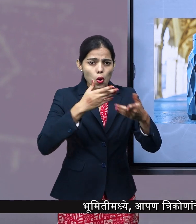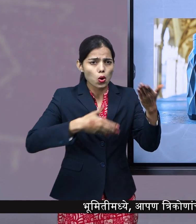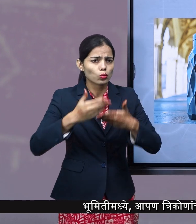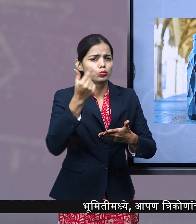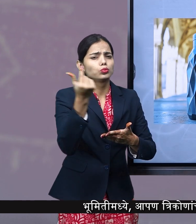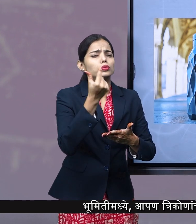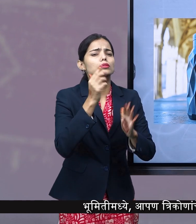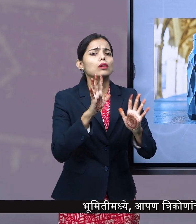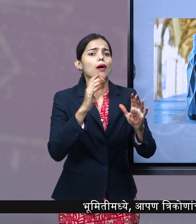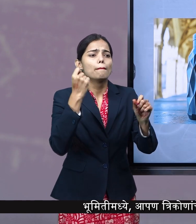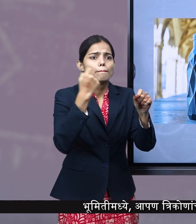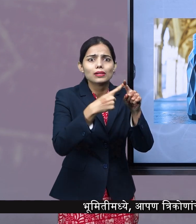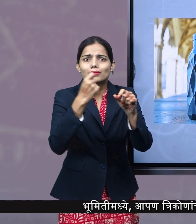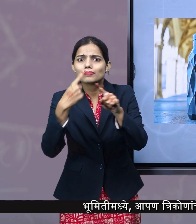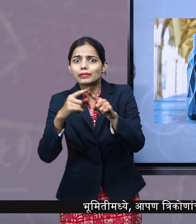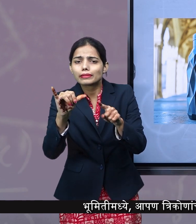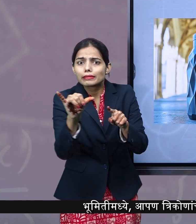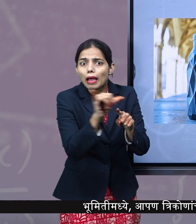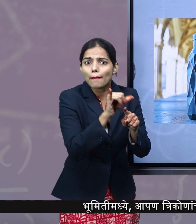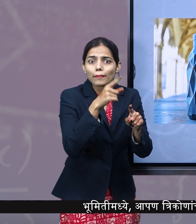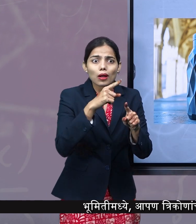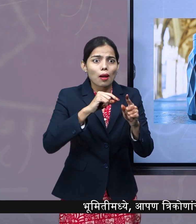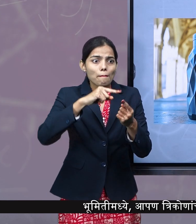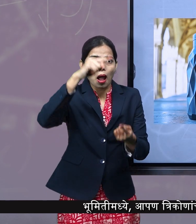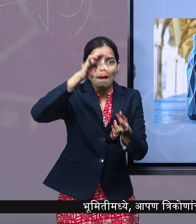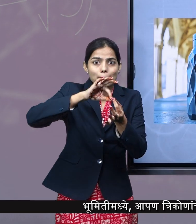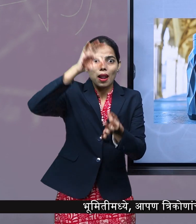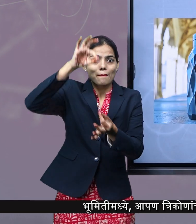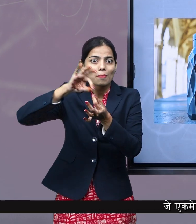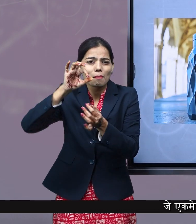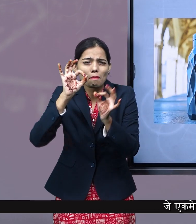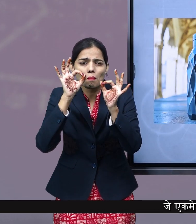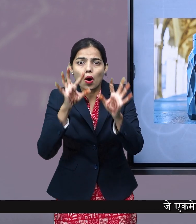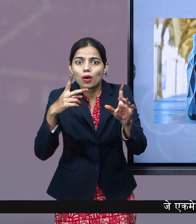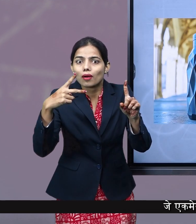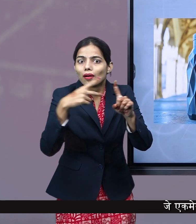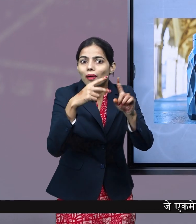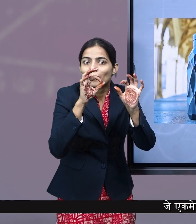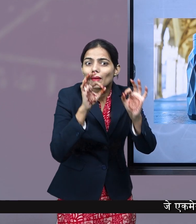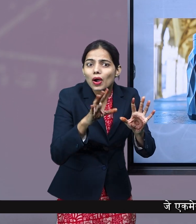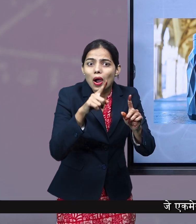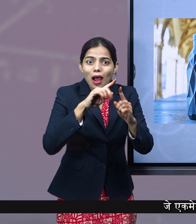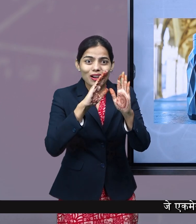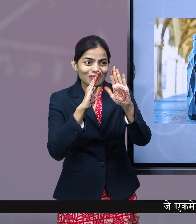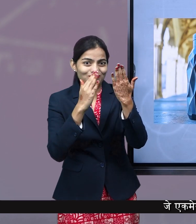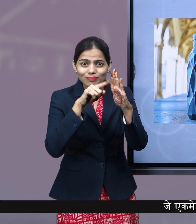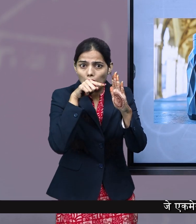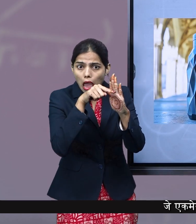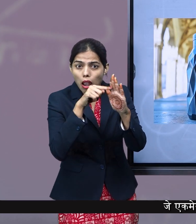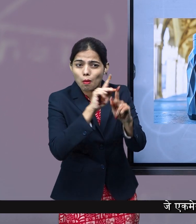भूमितीमध्ये आणि त्रिकोणाचे वर्णन करण्यासाठी एकरूप हा शब्द वापरतो, जो एकमेकांवर पूर्णपणे बसू शकतो.